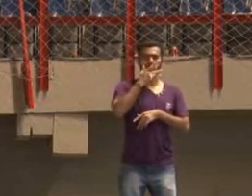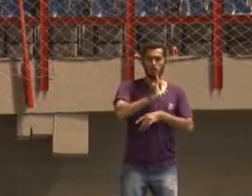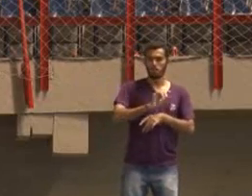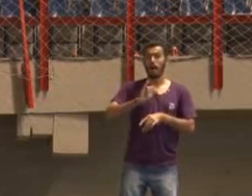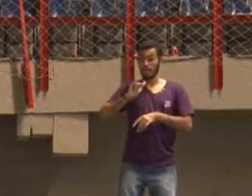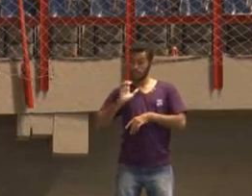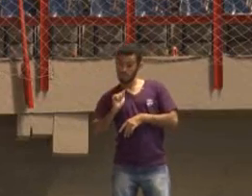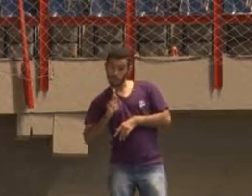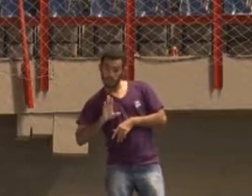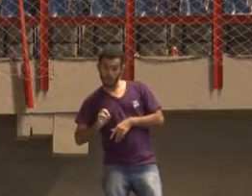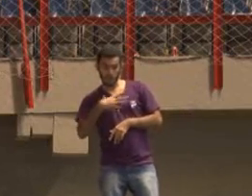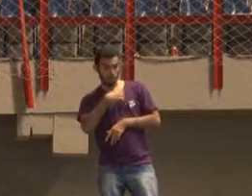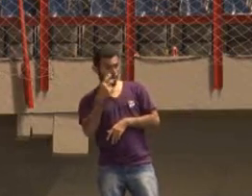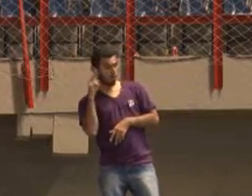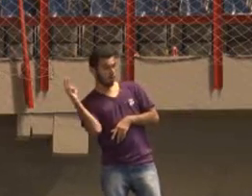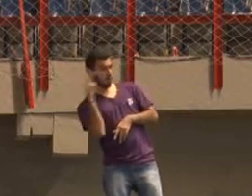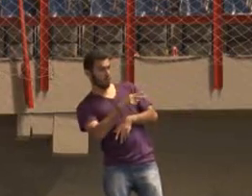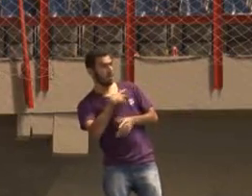asas e saiu voando também.